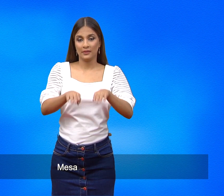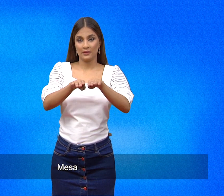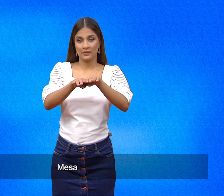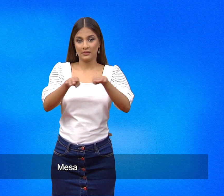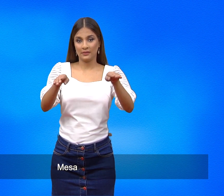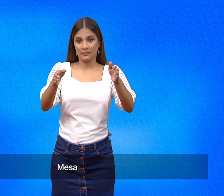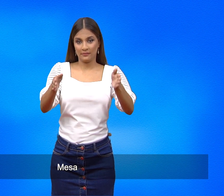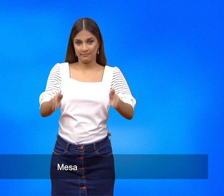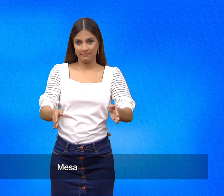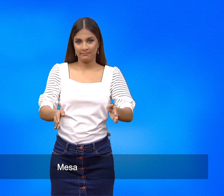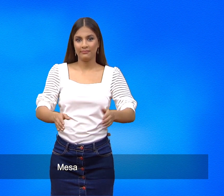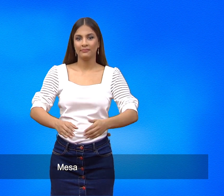meza